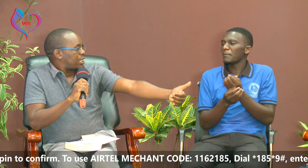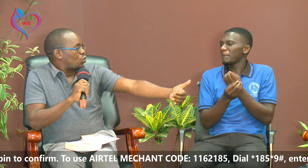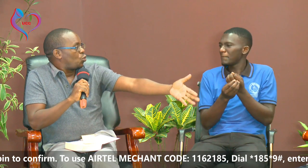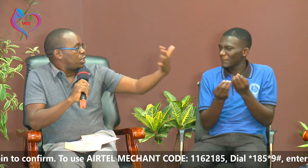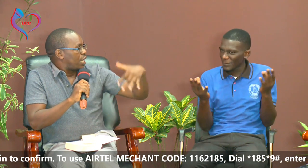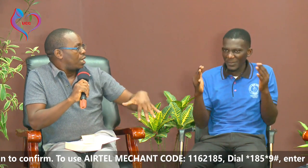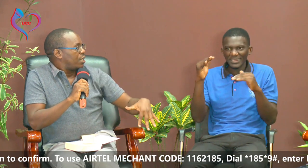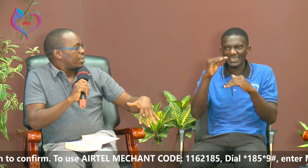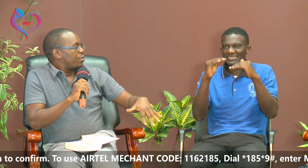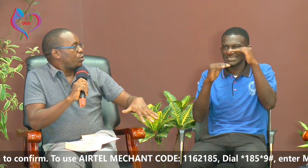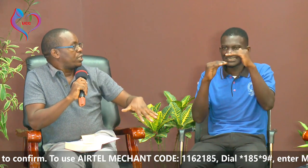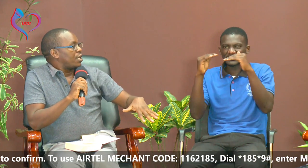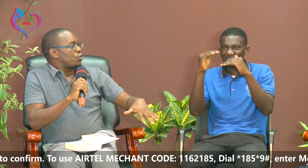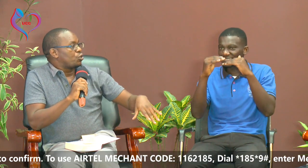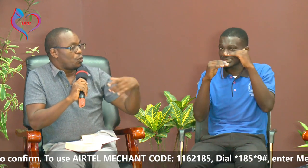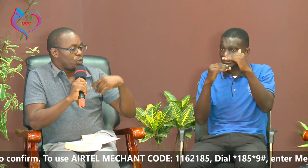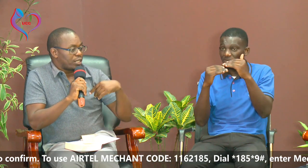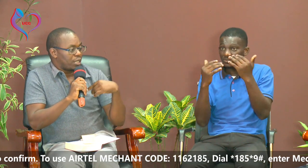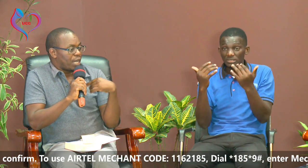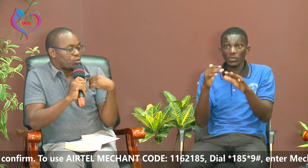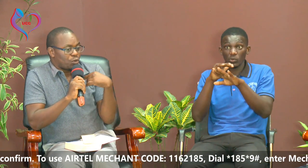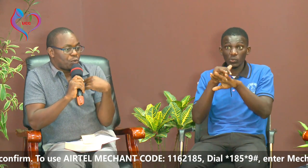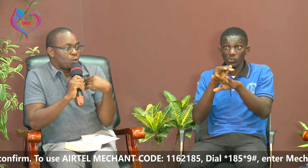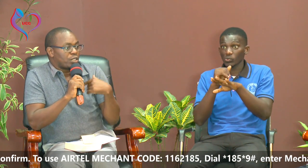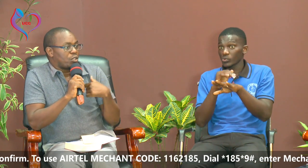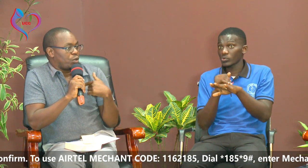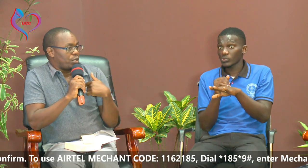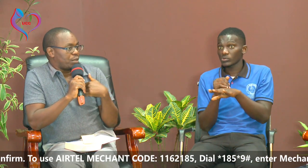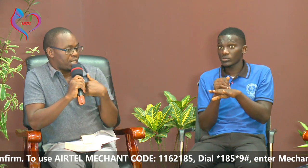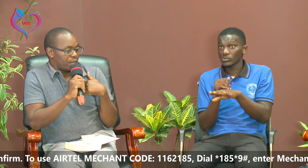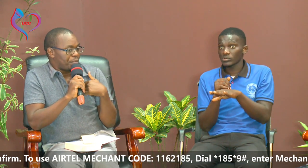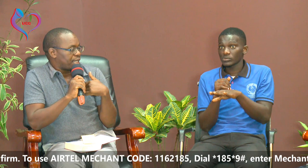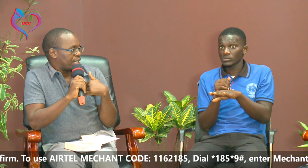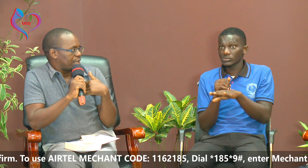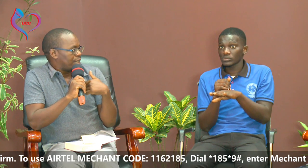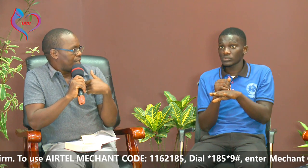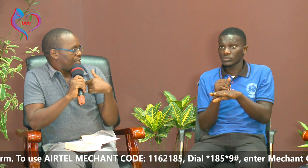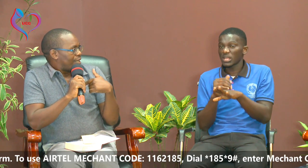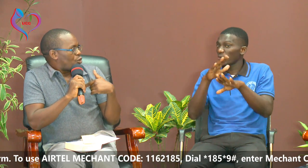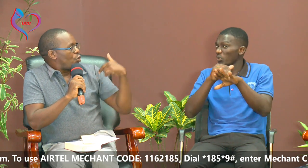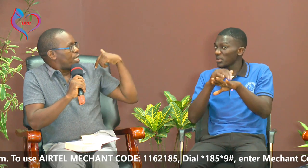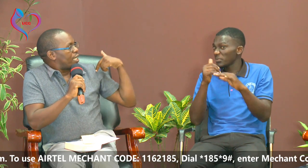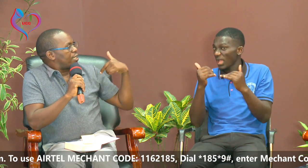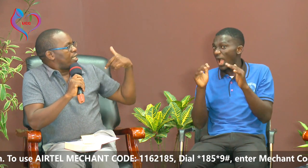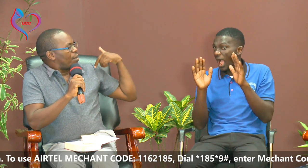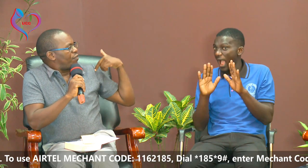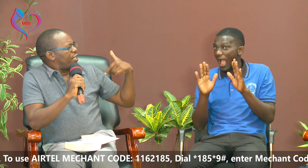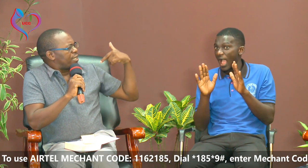kati okuita teba kuita ncho jobulile steba kati kwanu yenkutese kwe kuyiti bantu bampise kati calling yange zeita mu